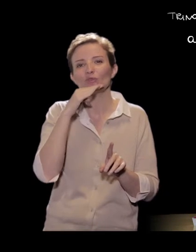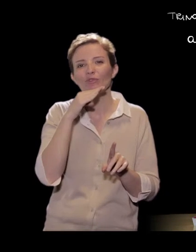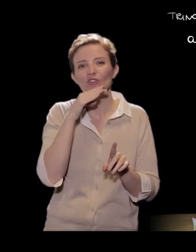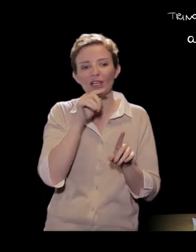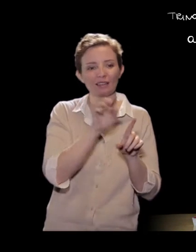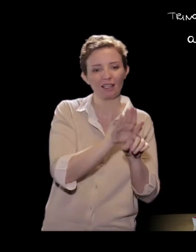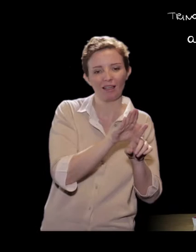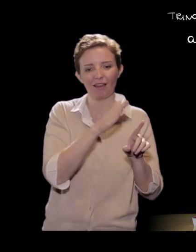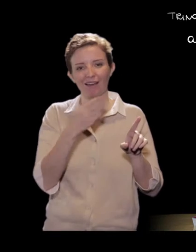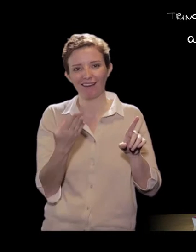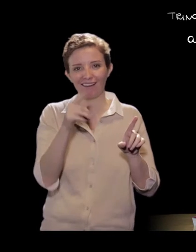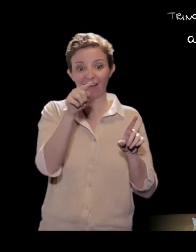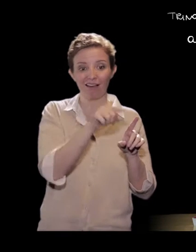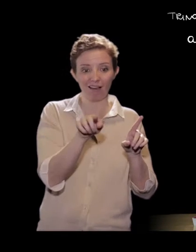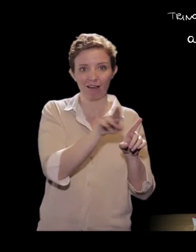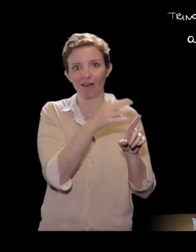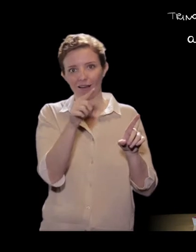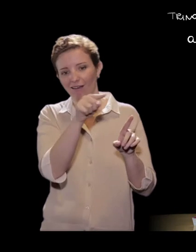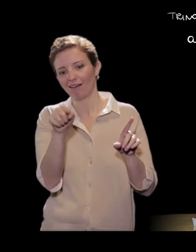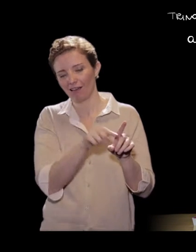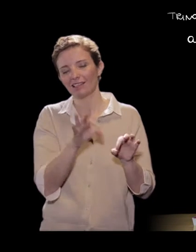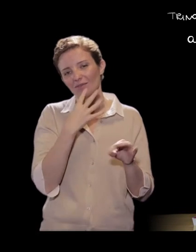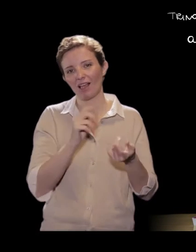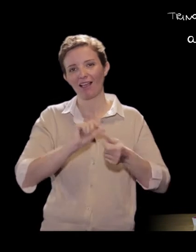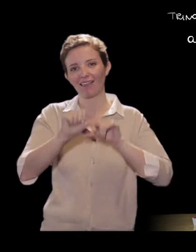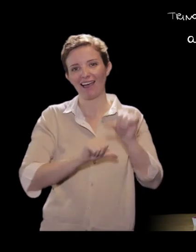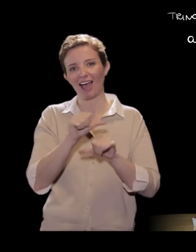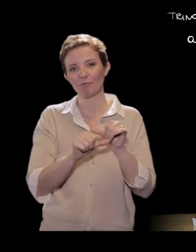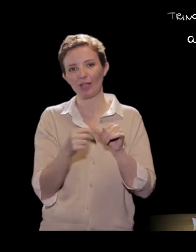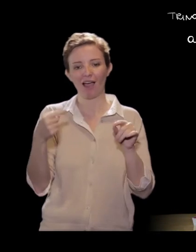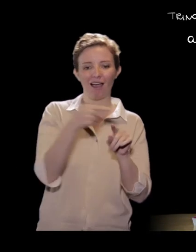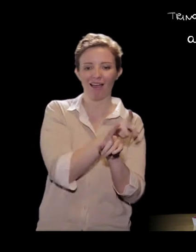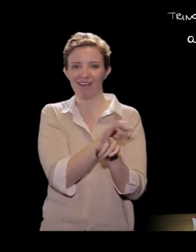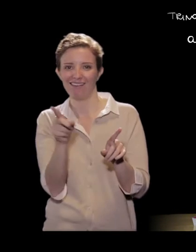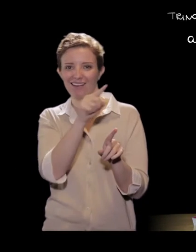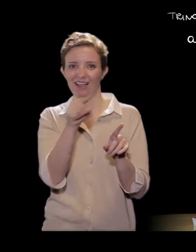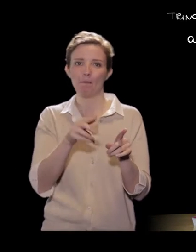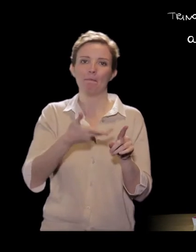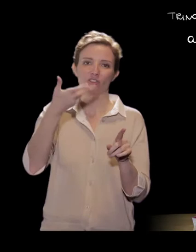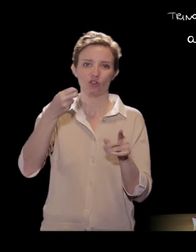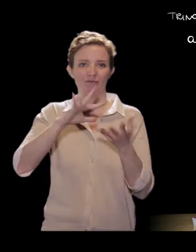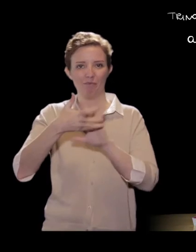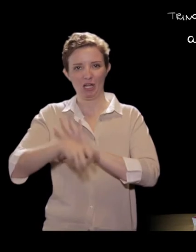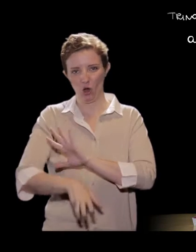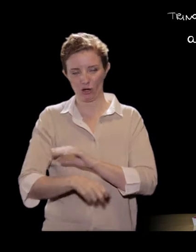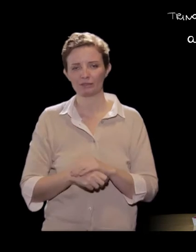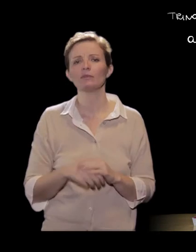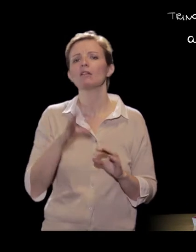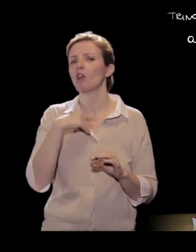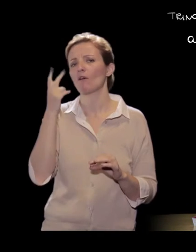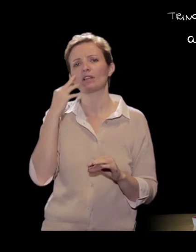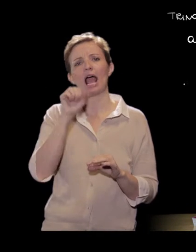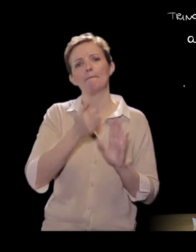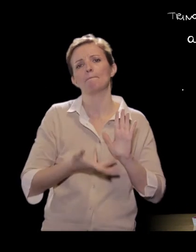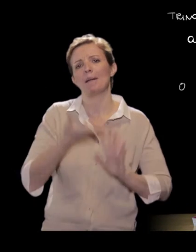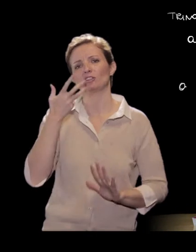segni e modificare nel caso il verso della disequazione quindi ci limitiamo a studiare il caso a Mag 0 Allora se a è